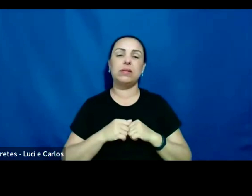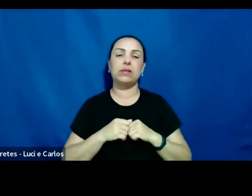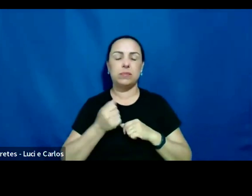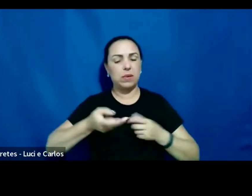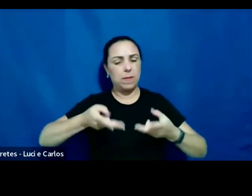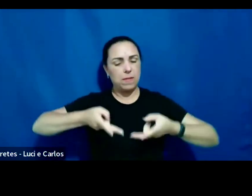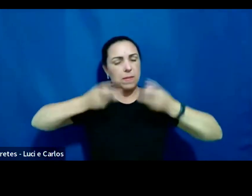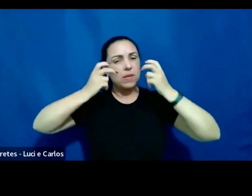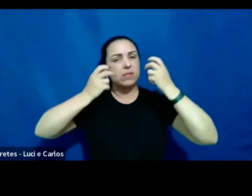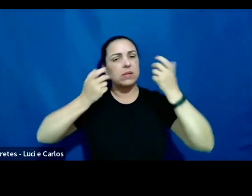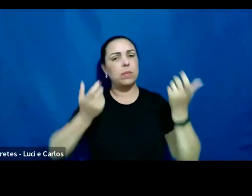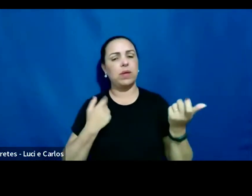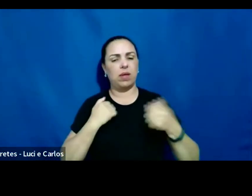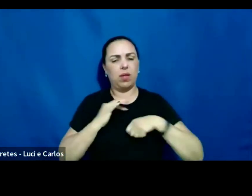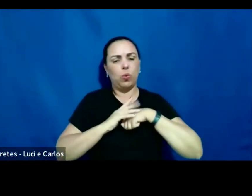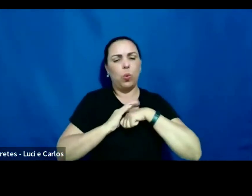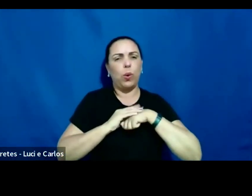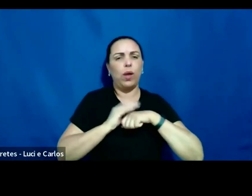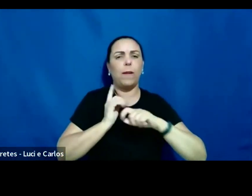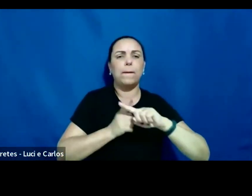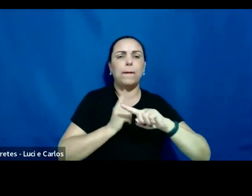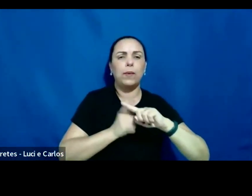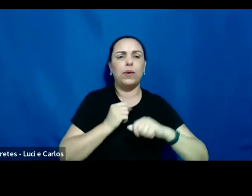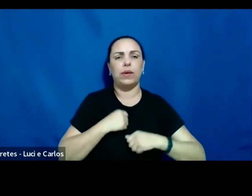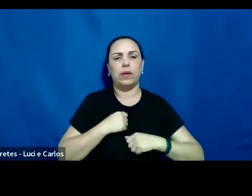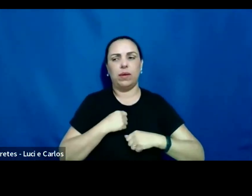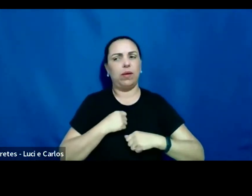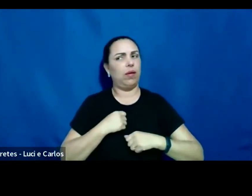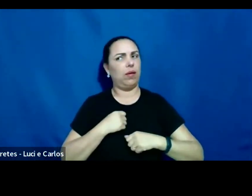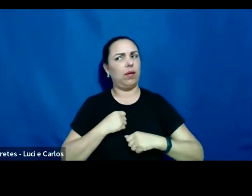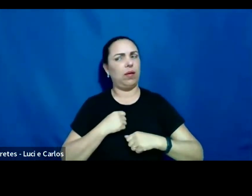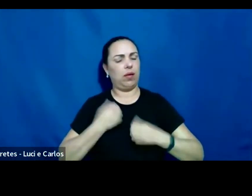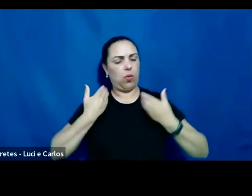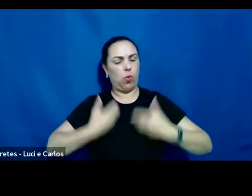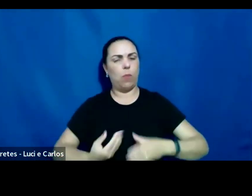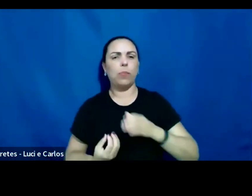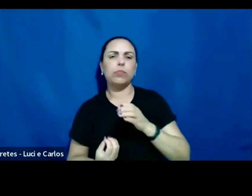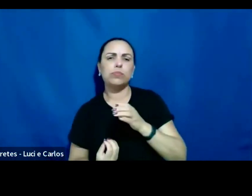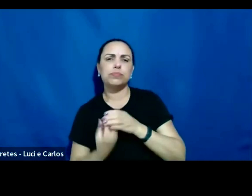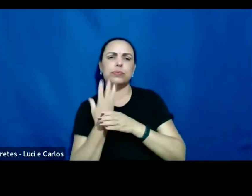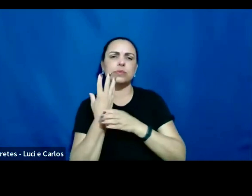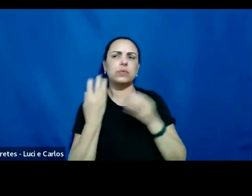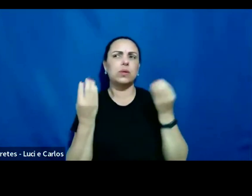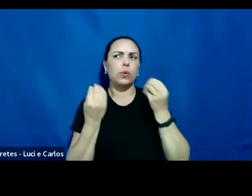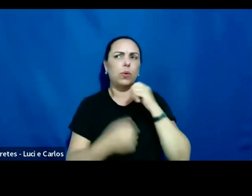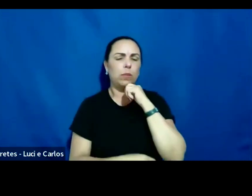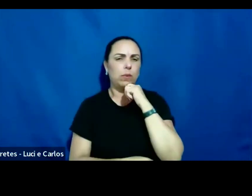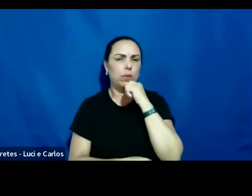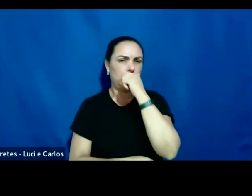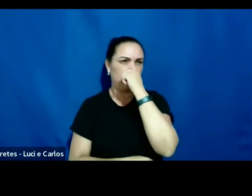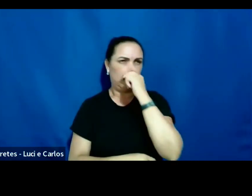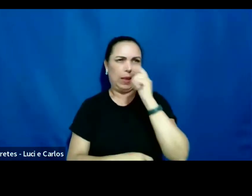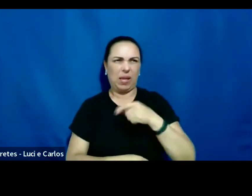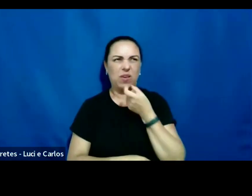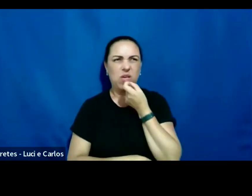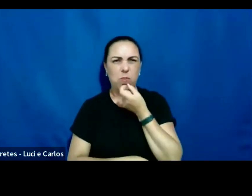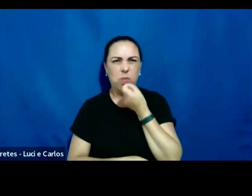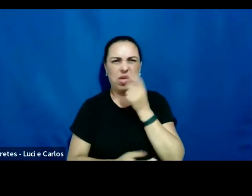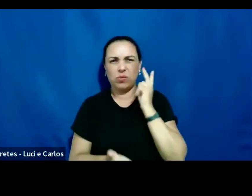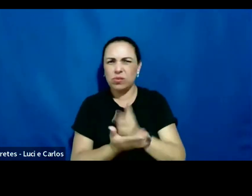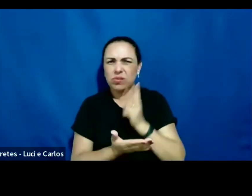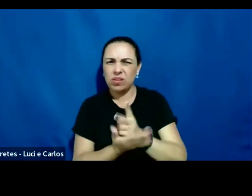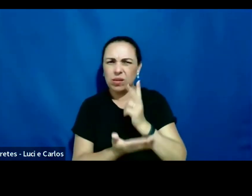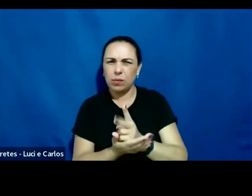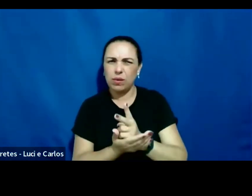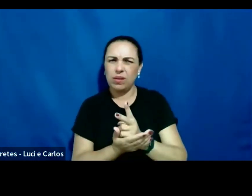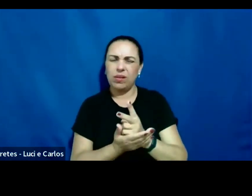aqui. Essa é a visão da nutrição funcional. Olhar para o seu corpo e falar assim: opa, Essa pessoa, ela não pode continuar tomando